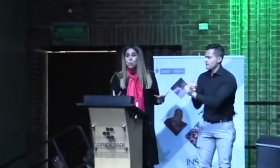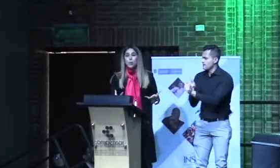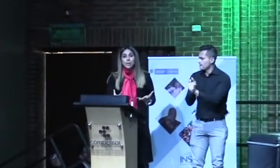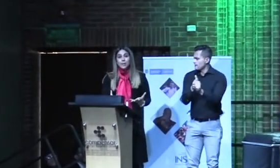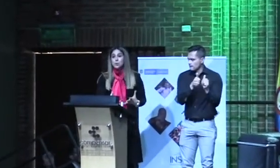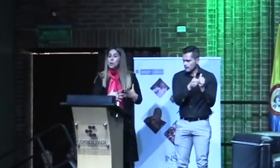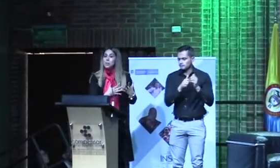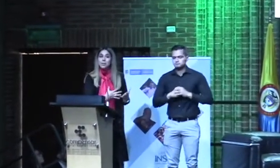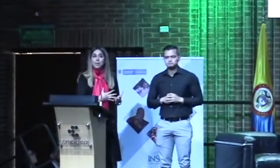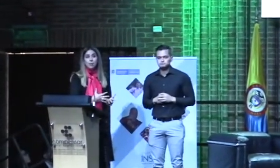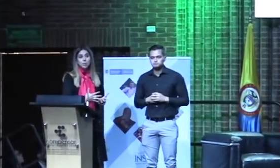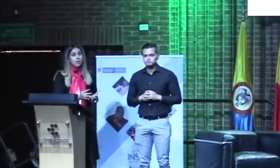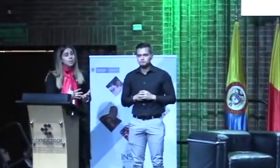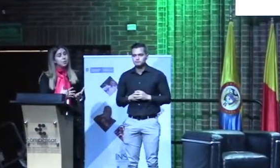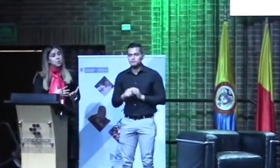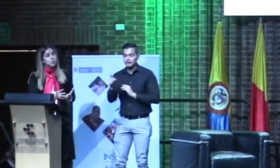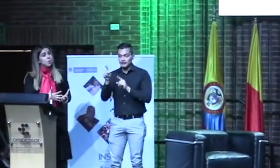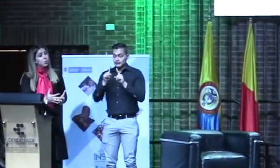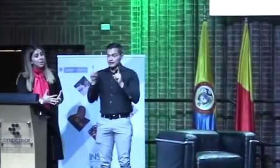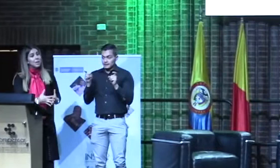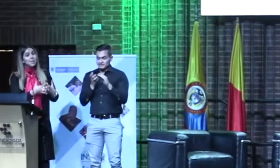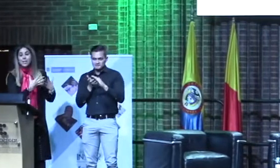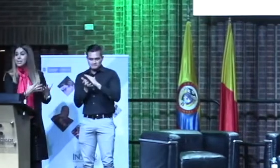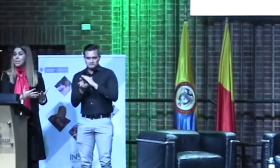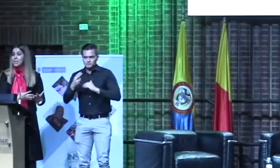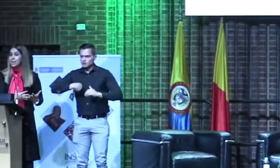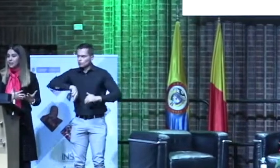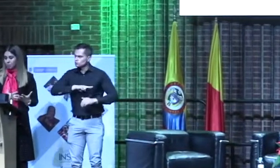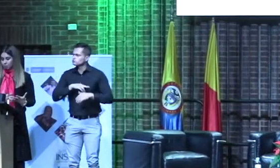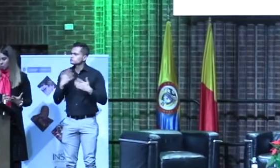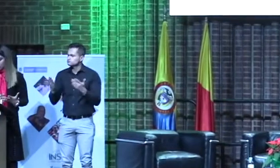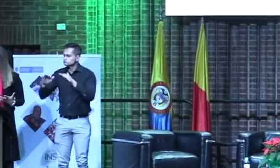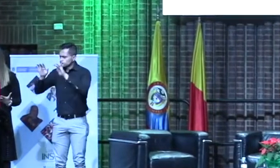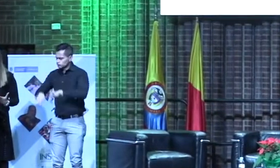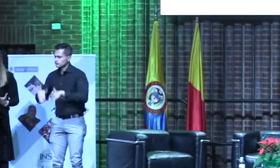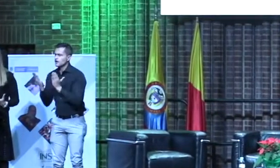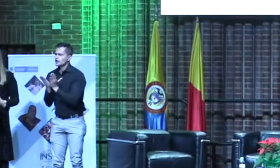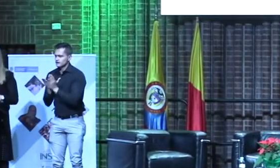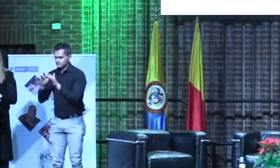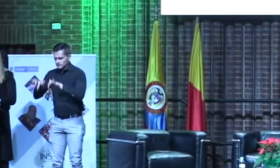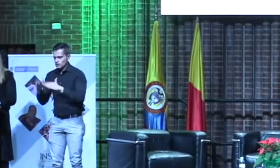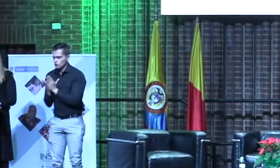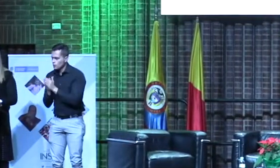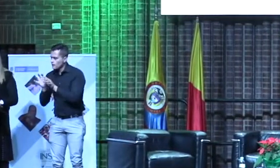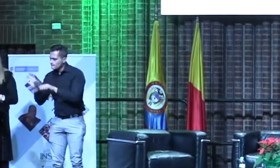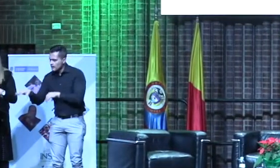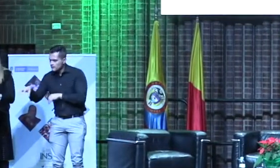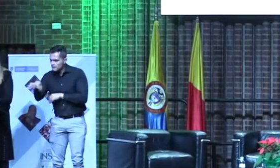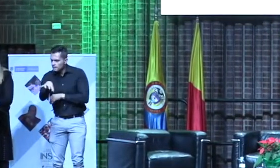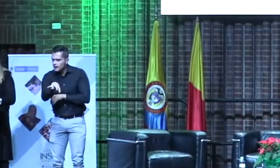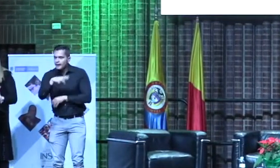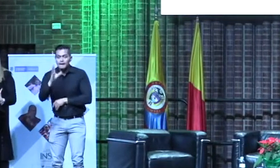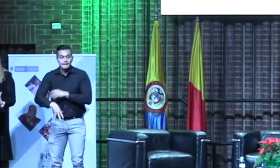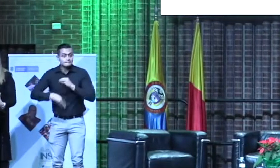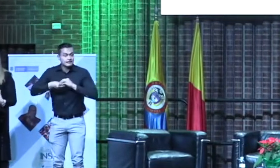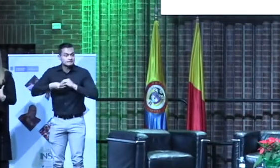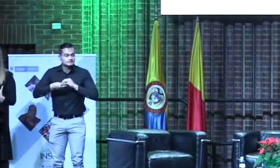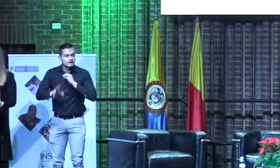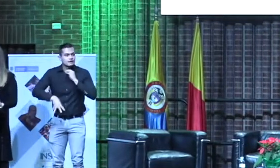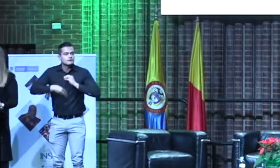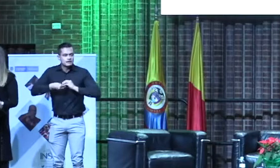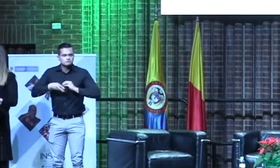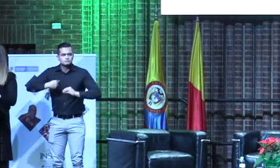En este componente no solamente trabajamos en las instituciones educativas y en las secretarías de educación. También trabajamos en brindarles